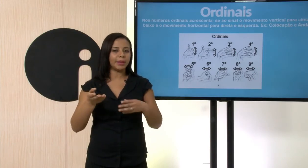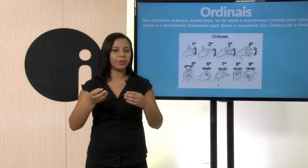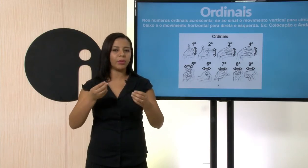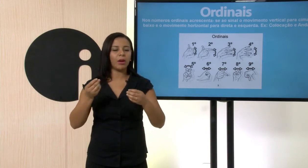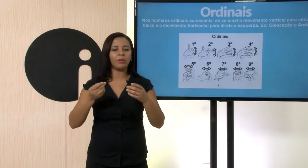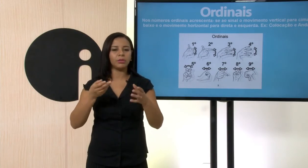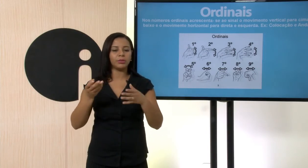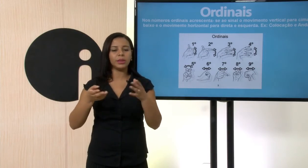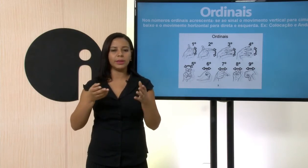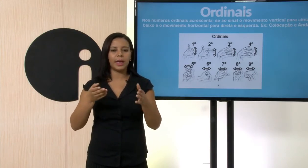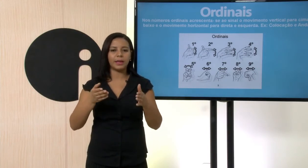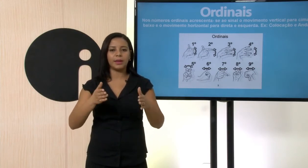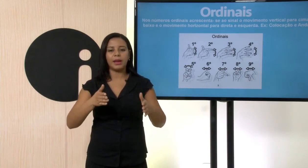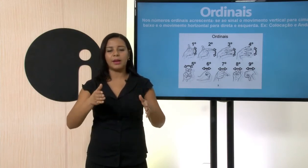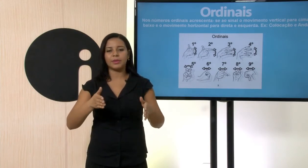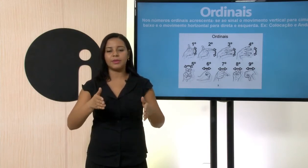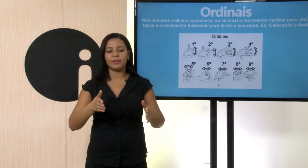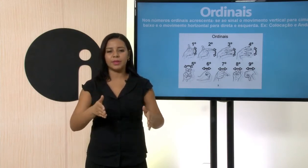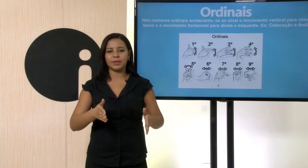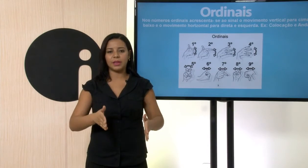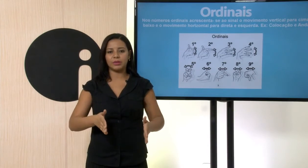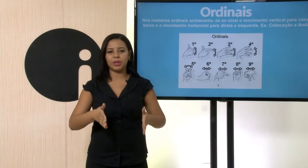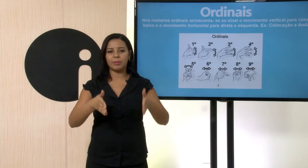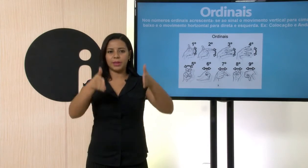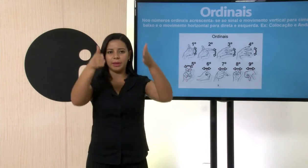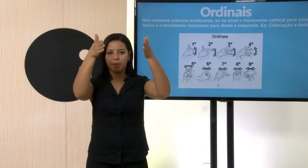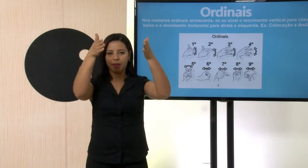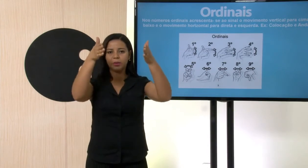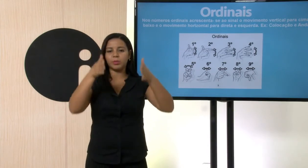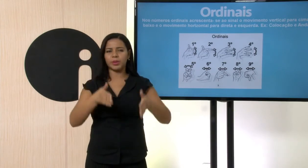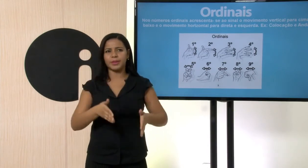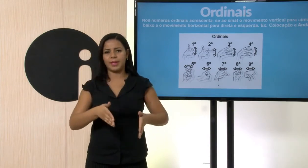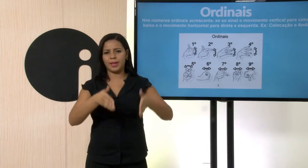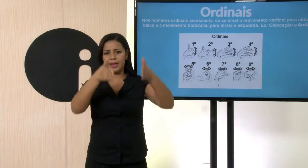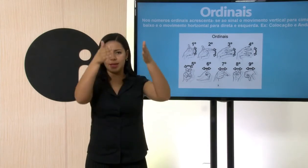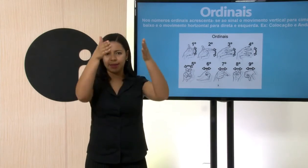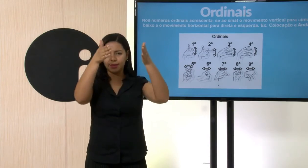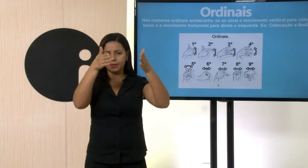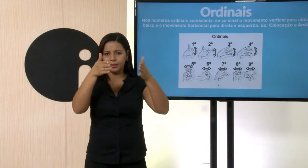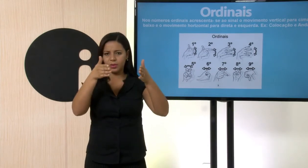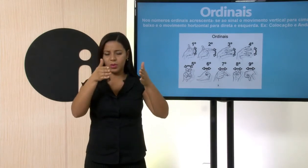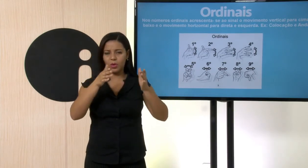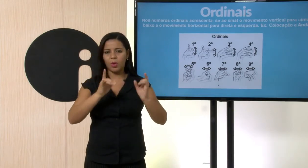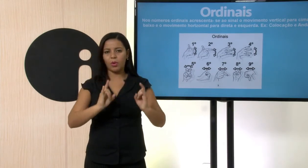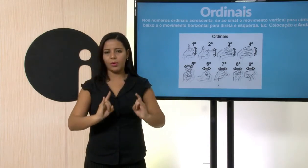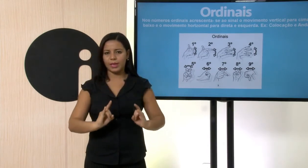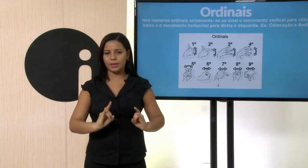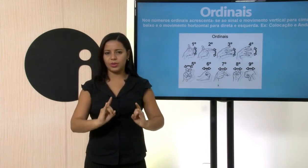Apartamento, qual o andar? Aí você vai fazer o sinal de apartamento, pode ser esse ou